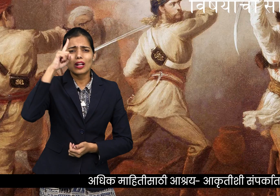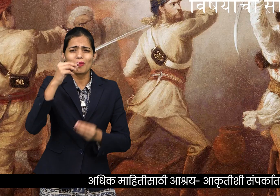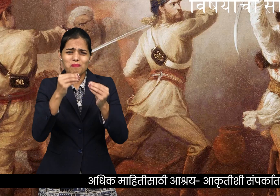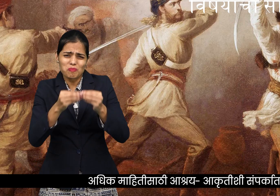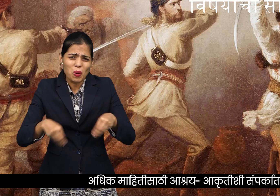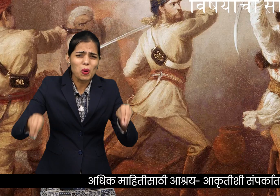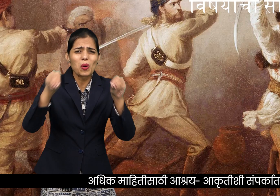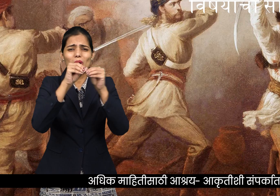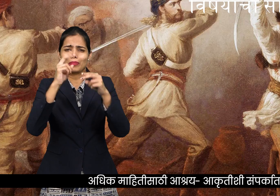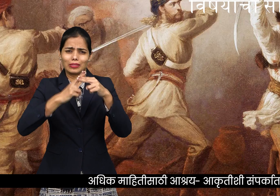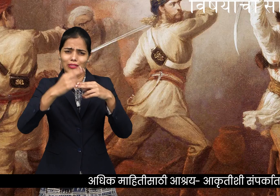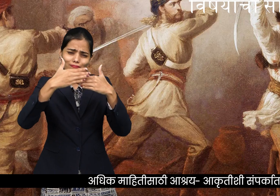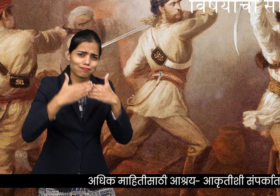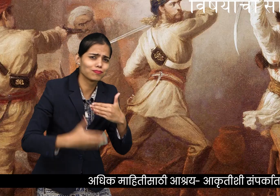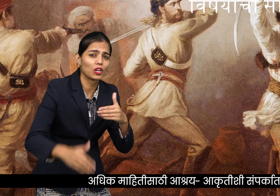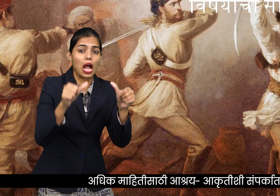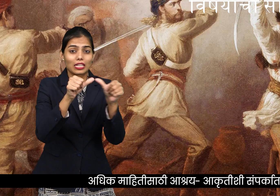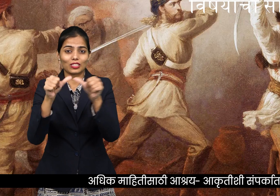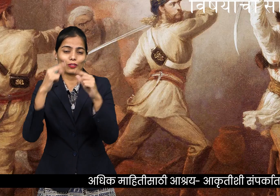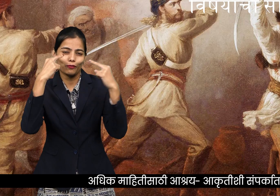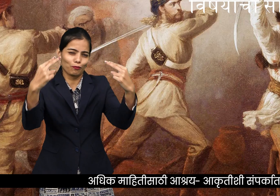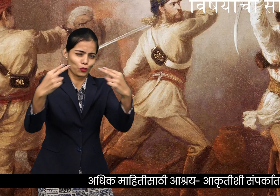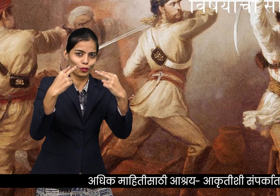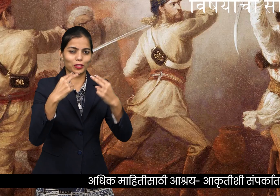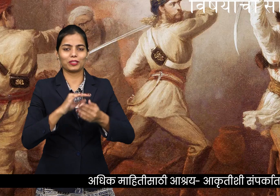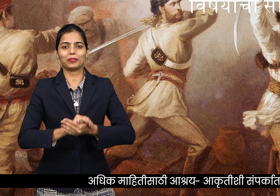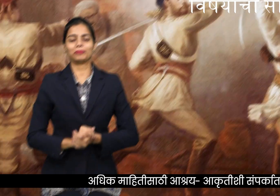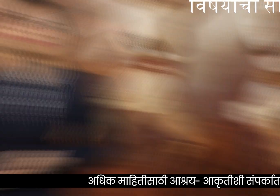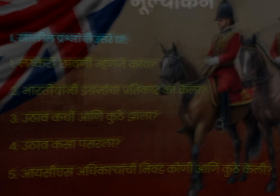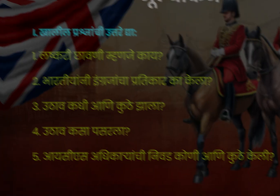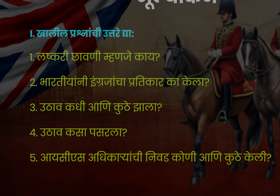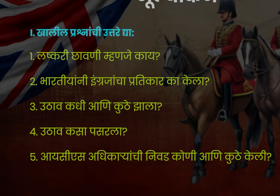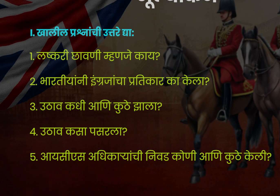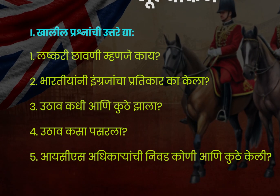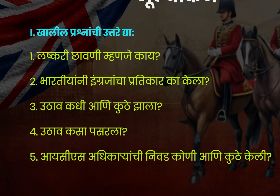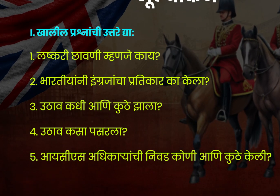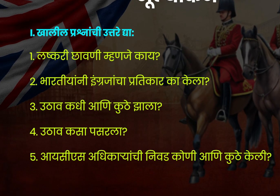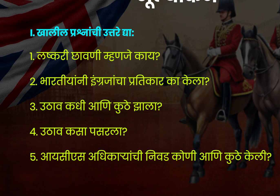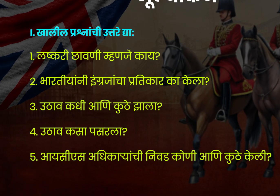धन्यवाद. अधिक माहितीसाठी अक्षय आकृतीशी संपर्कात राहा.